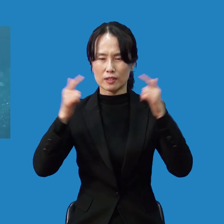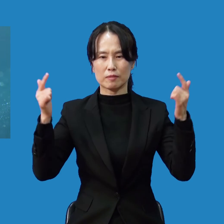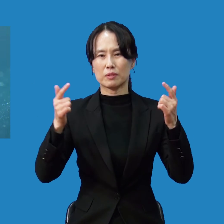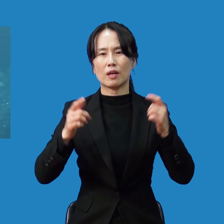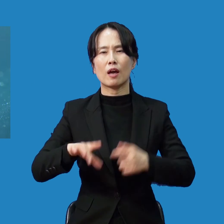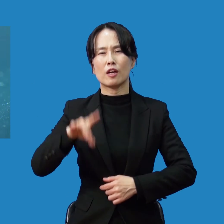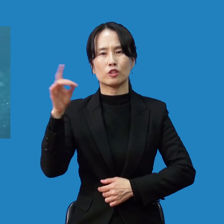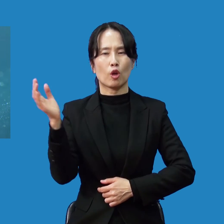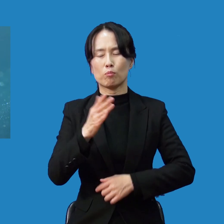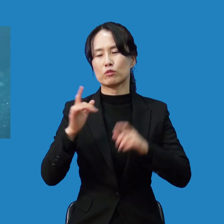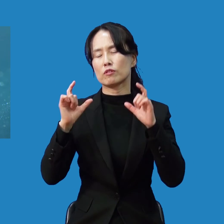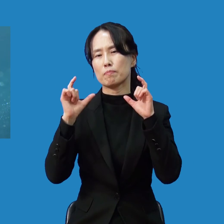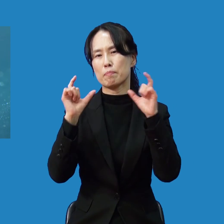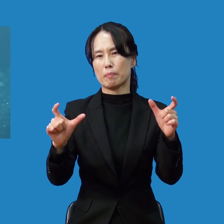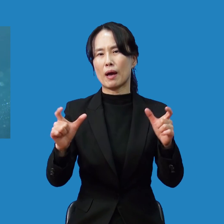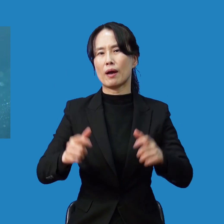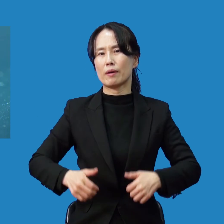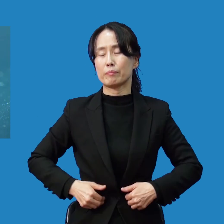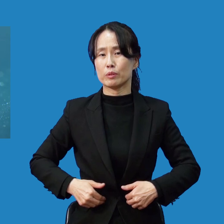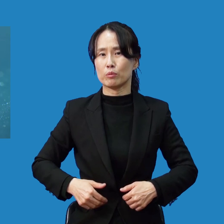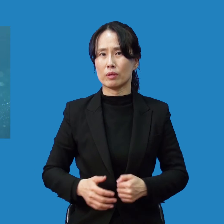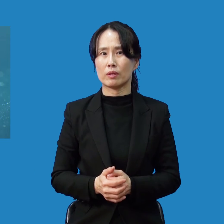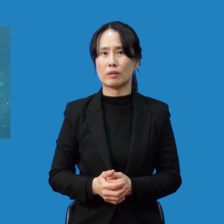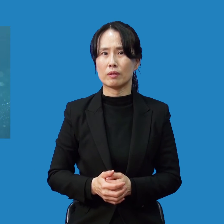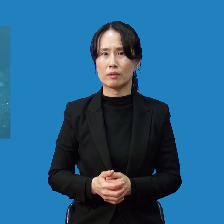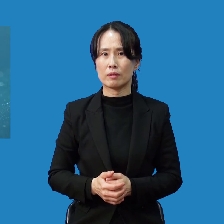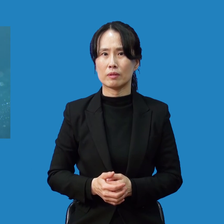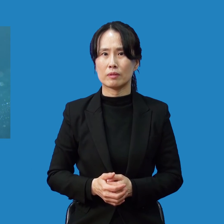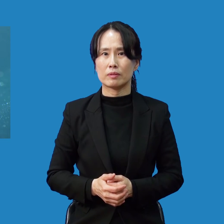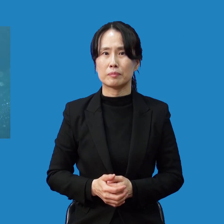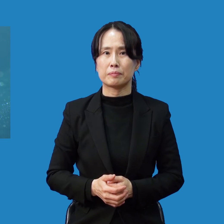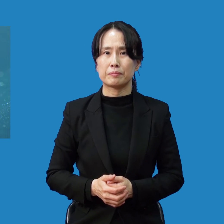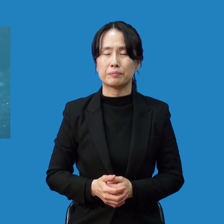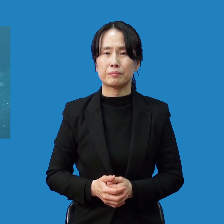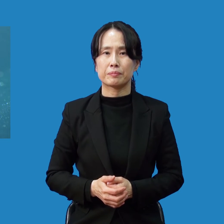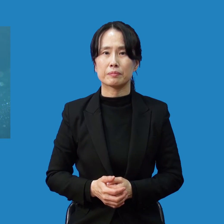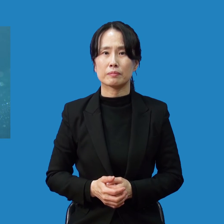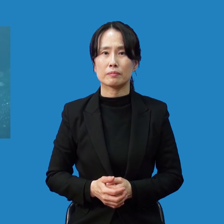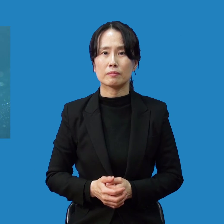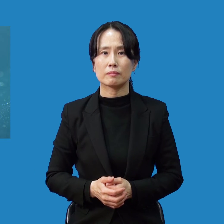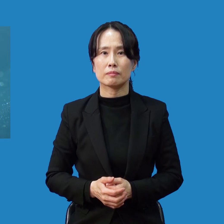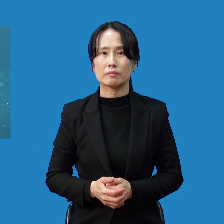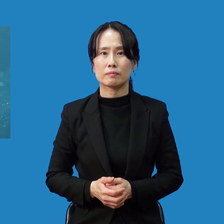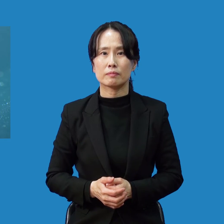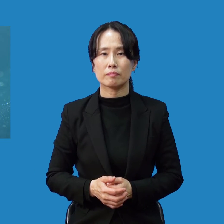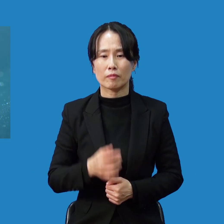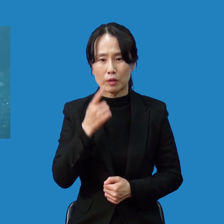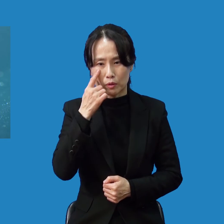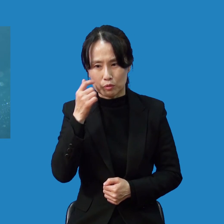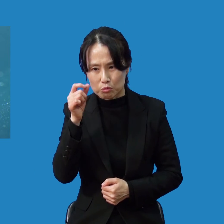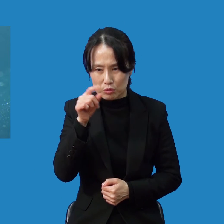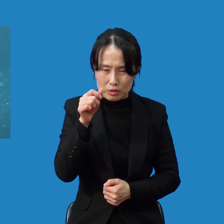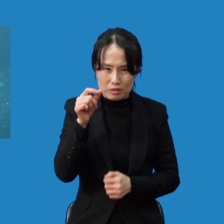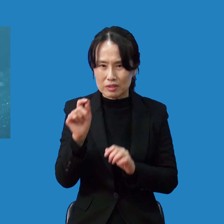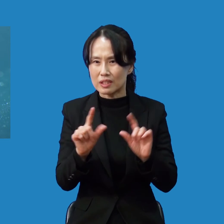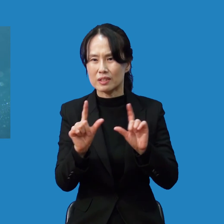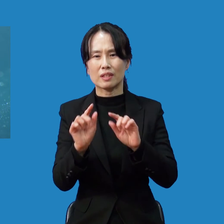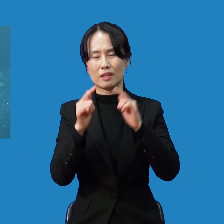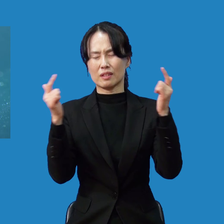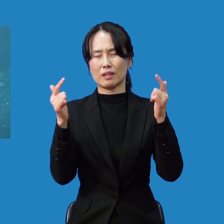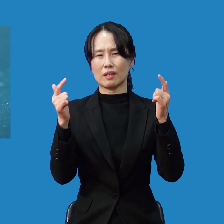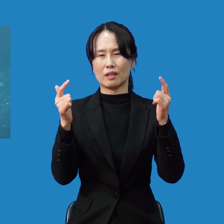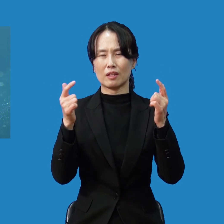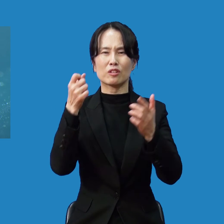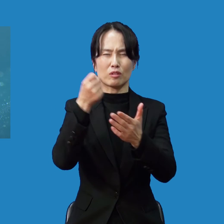대지 않으면서 다른 사람들 보는지 눈치도 살피지 않겠다, 그렇게 해버리는 것이 낫습니다. 사도 바울이